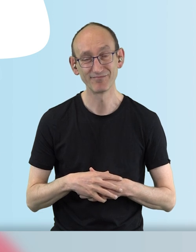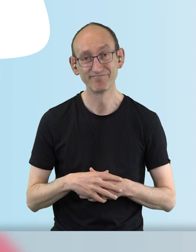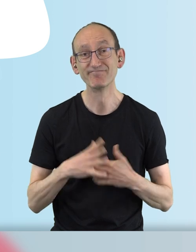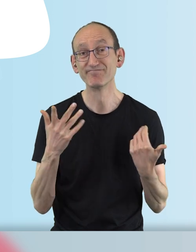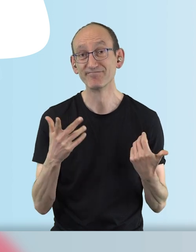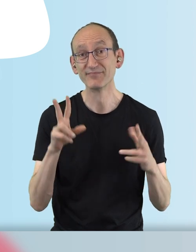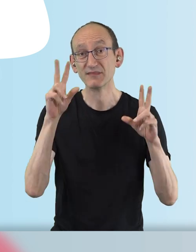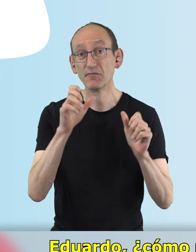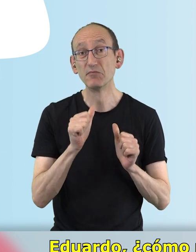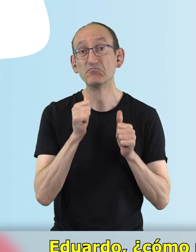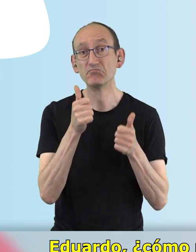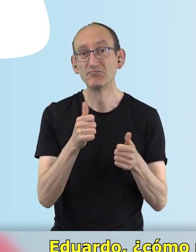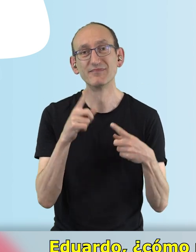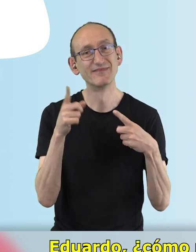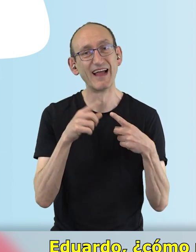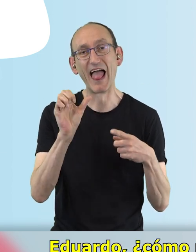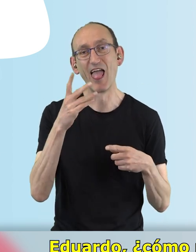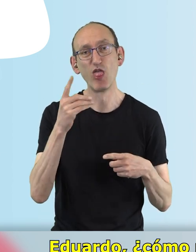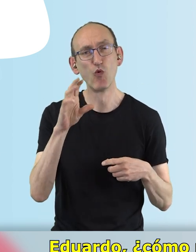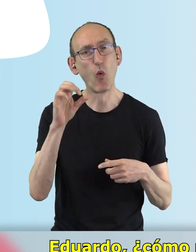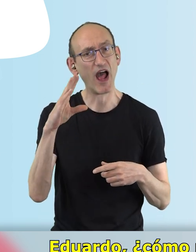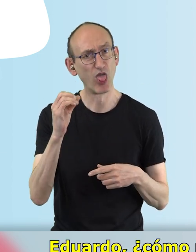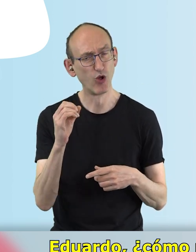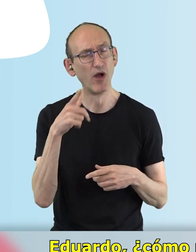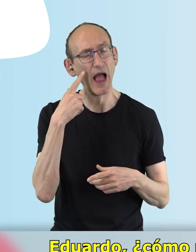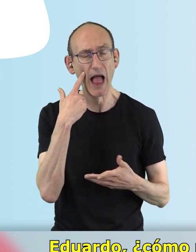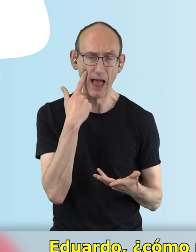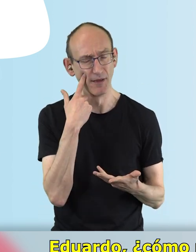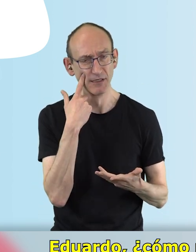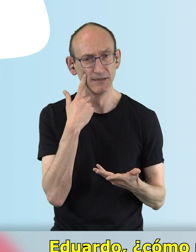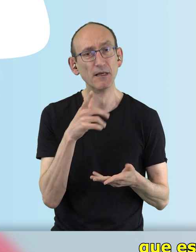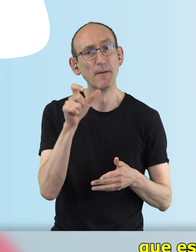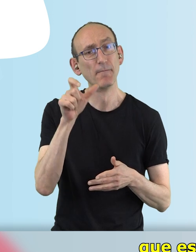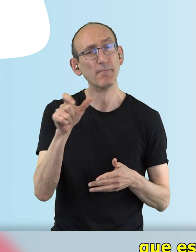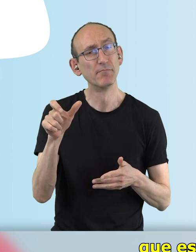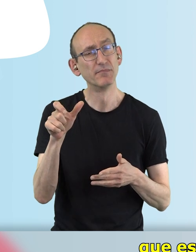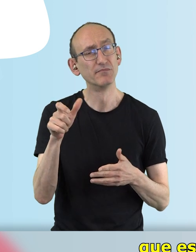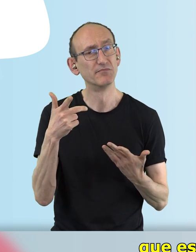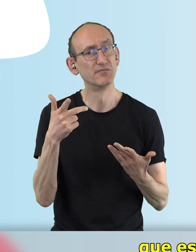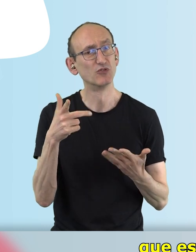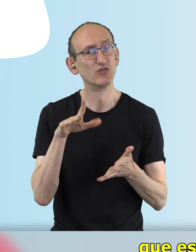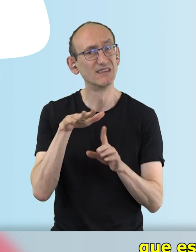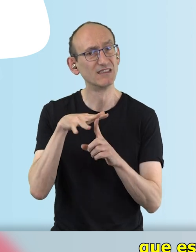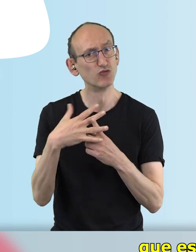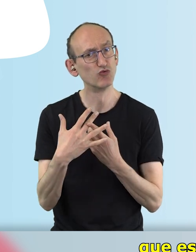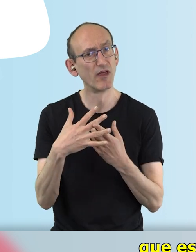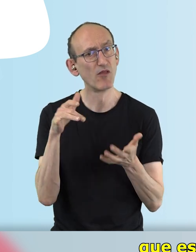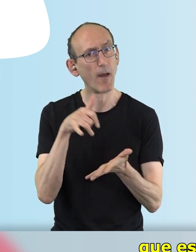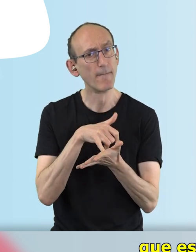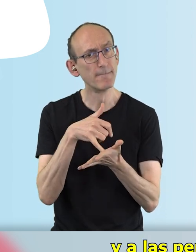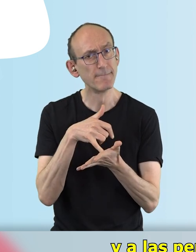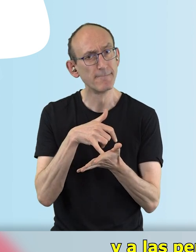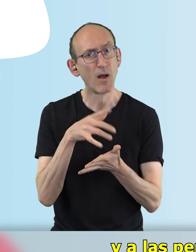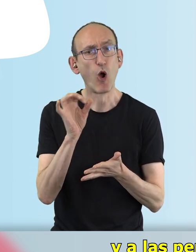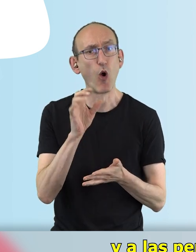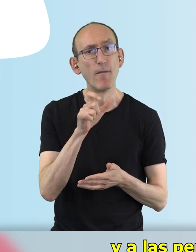Para empezar con este tema, Eduardo, ¿cómo puede ayudar la tecnología a las personas que están en una situación de mayor